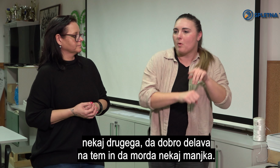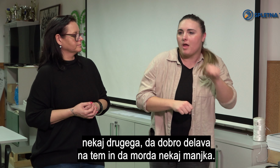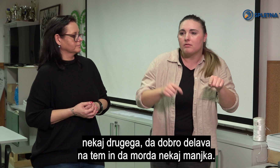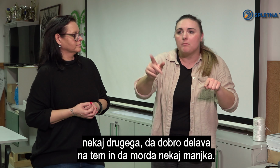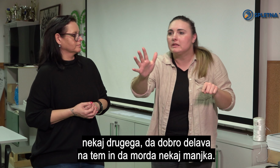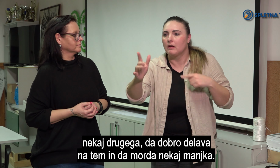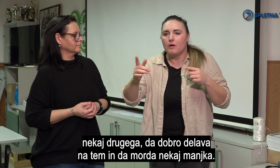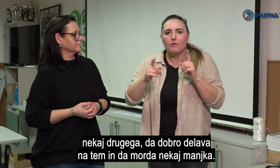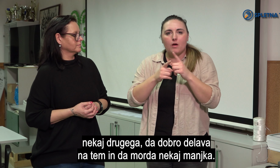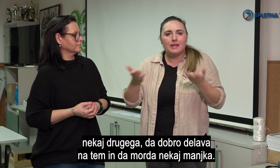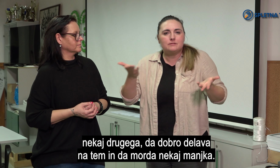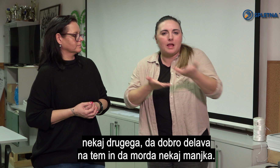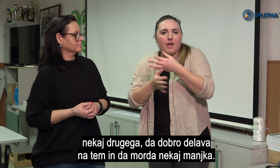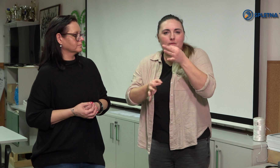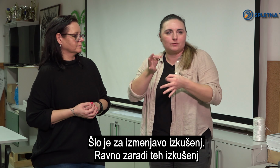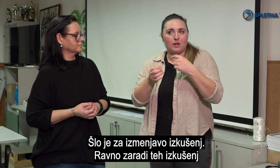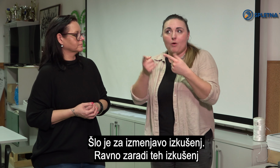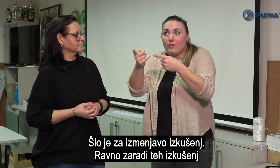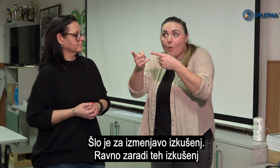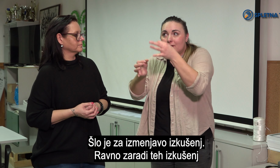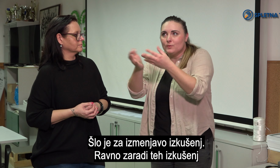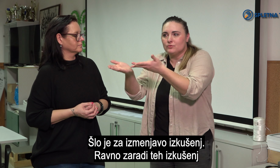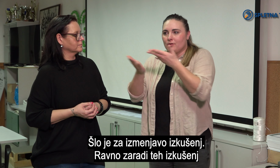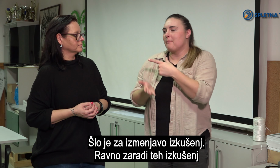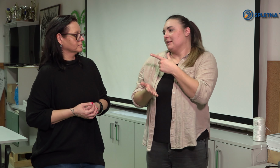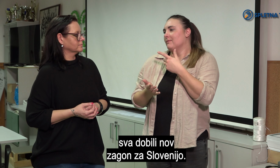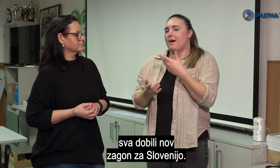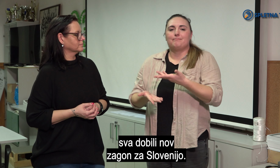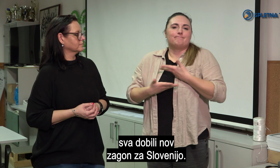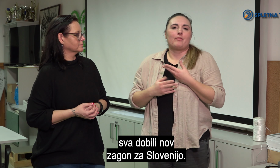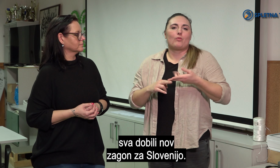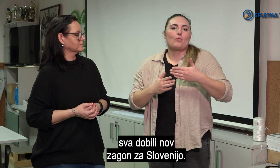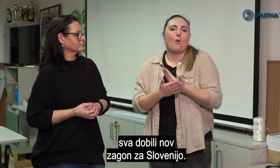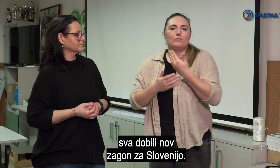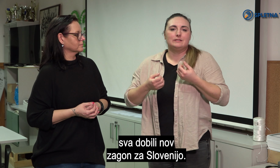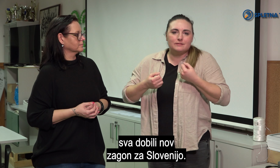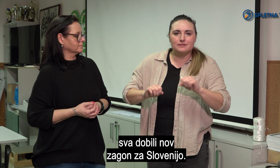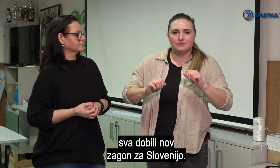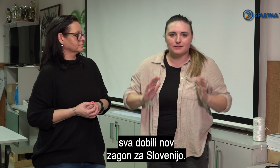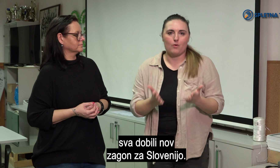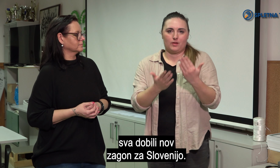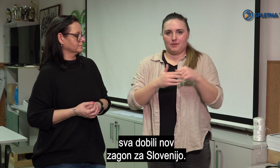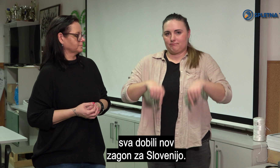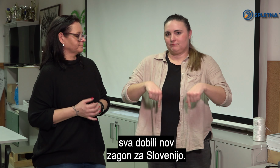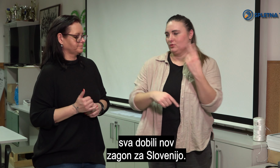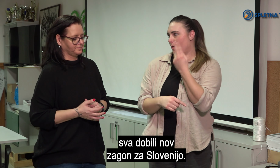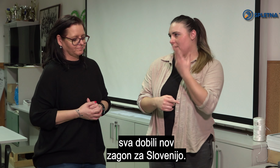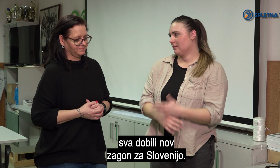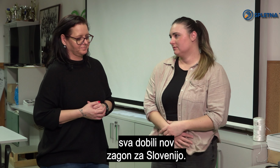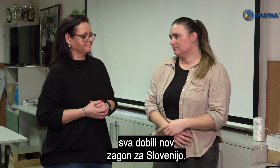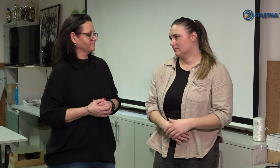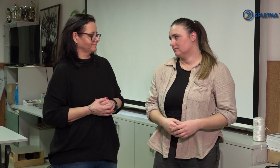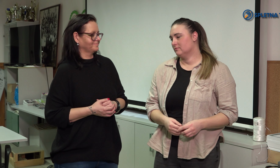morda nekaj manjka. Šlo je za izmenjavo izkušenj. Ravno zaradi teh izkušenj sva dobili nov zagon za Slovenijo.